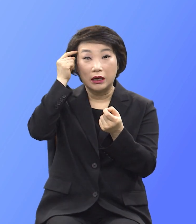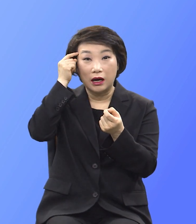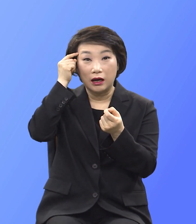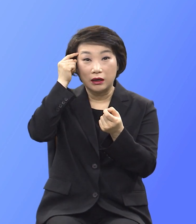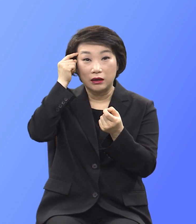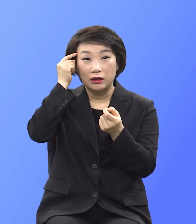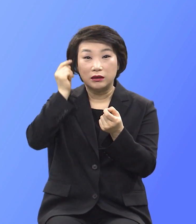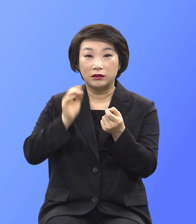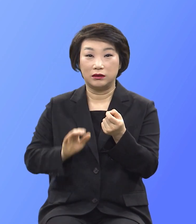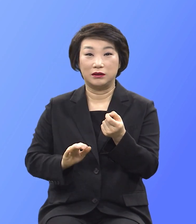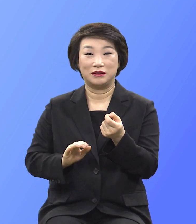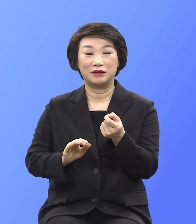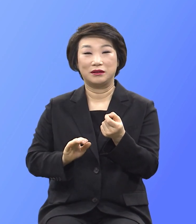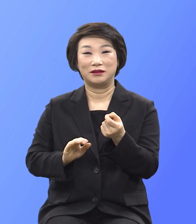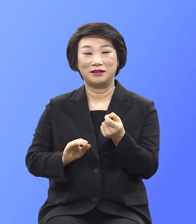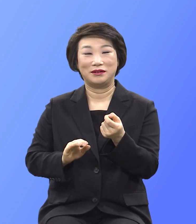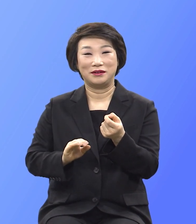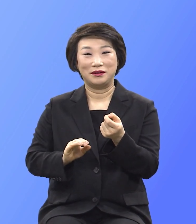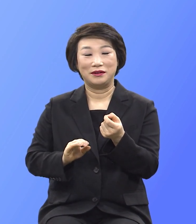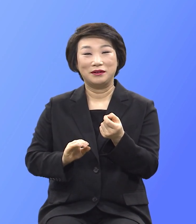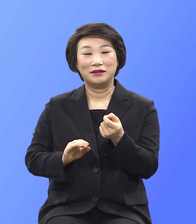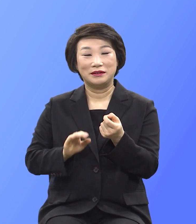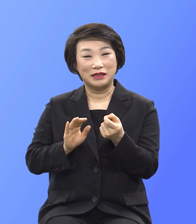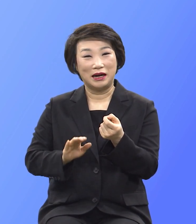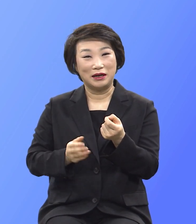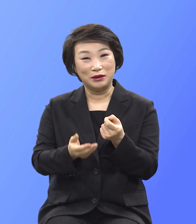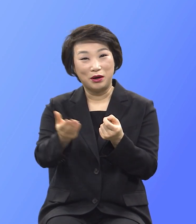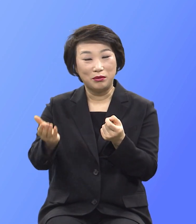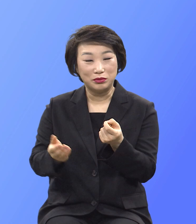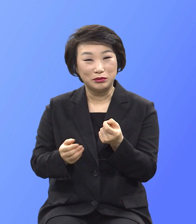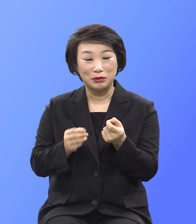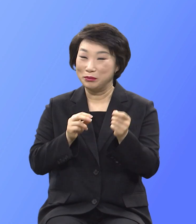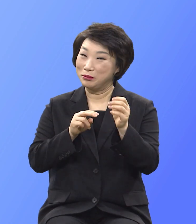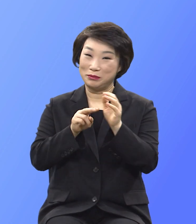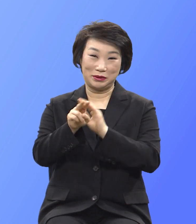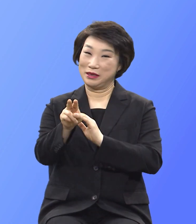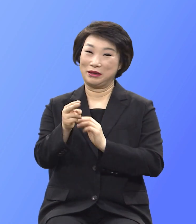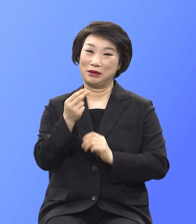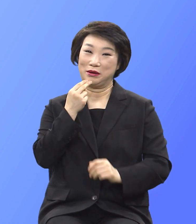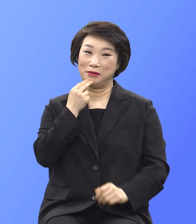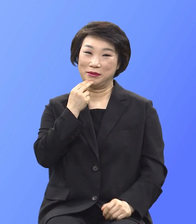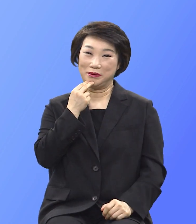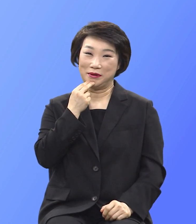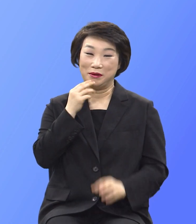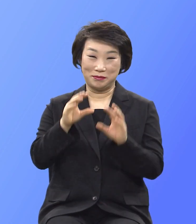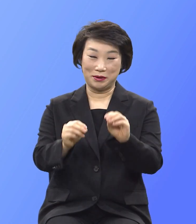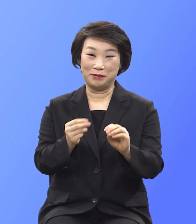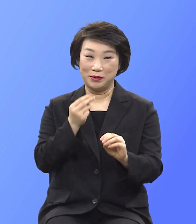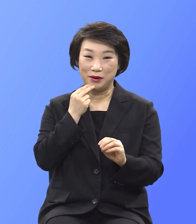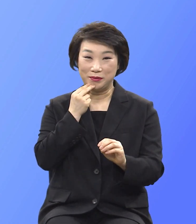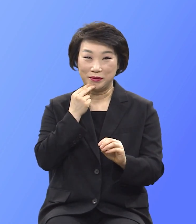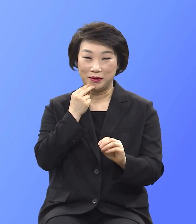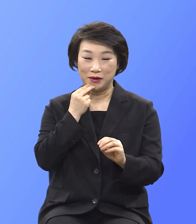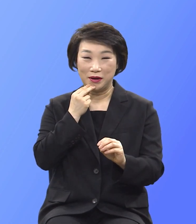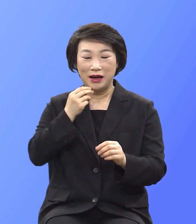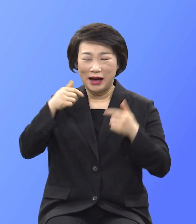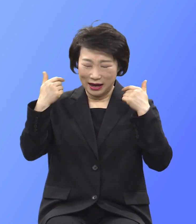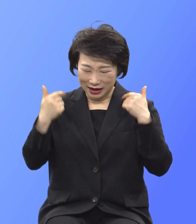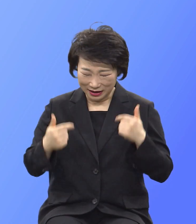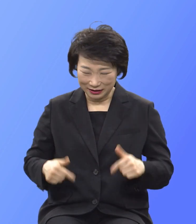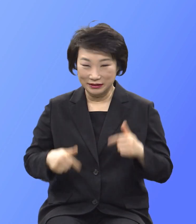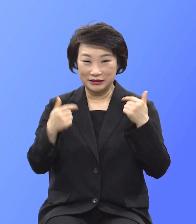생각하는 것을 피할 수가 없이